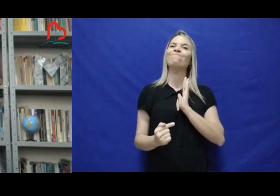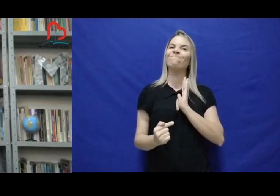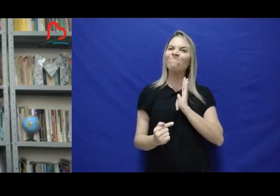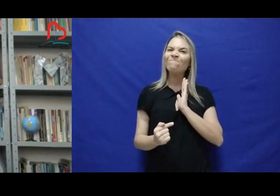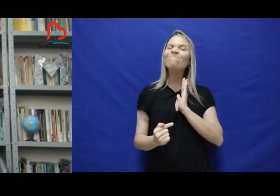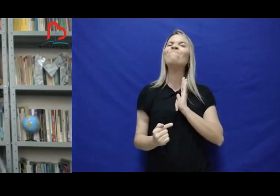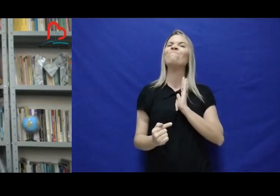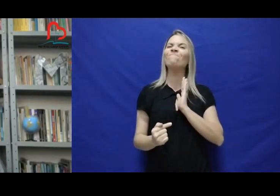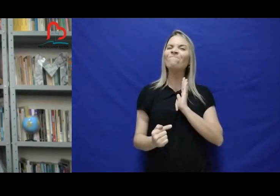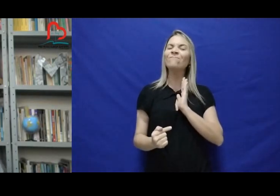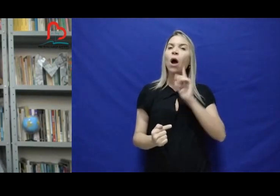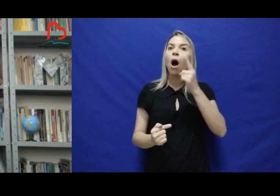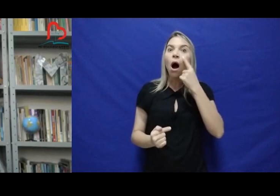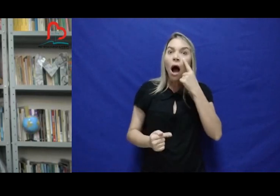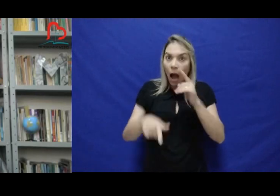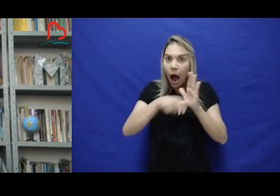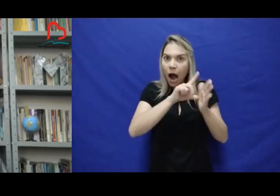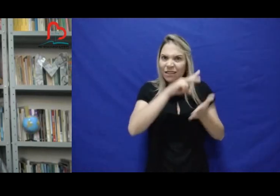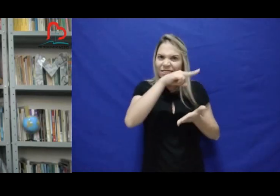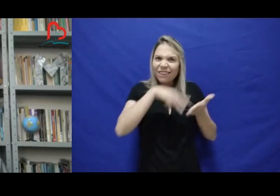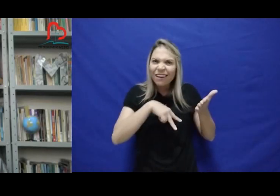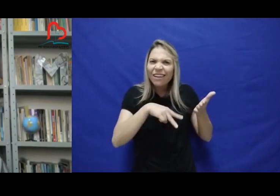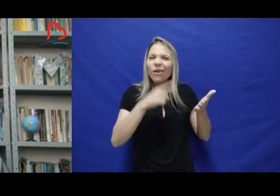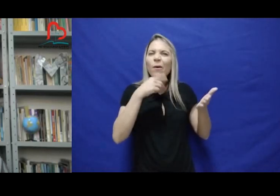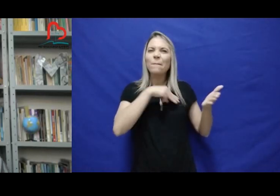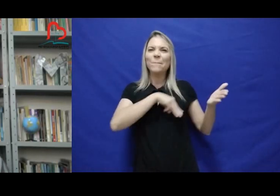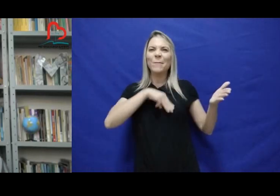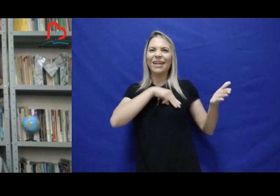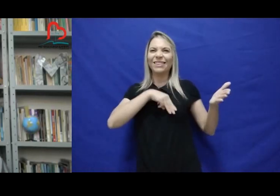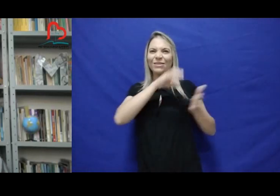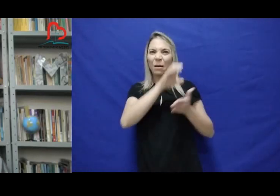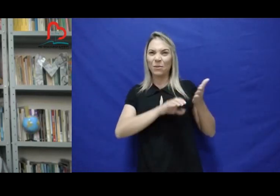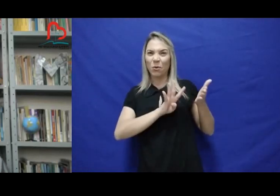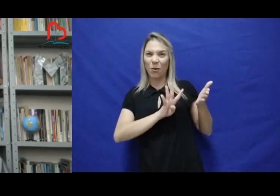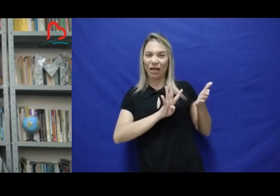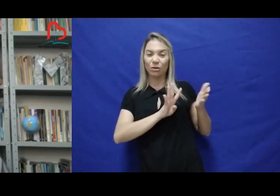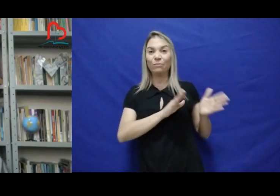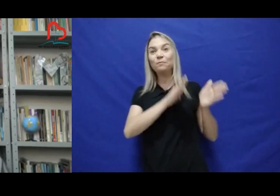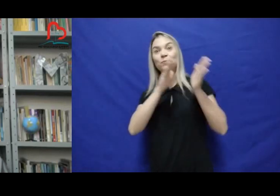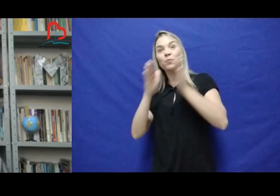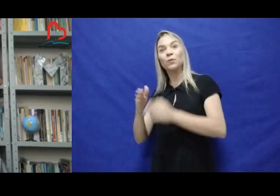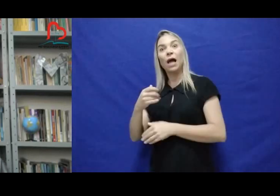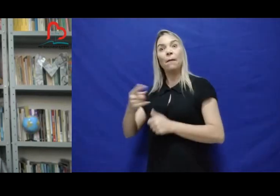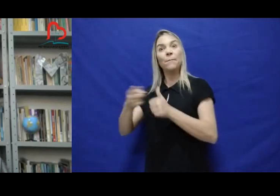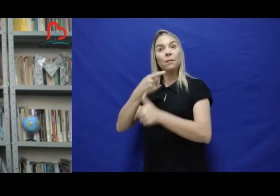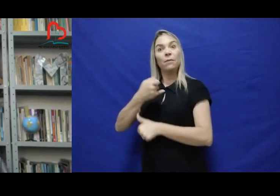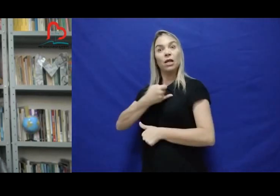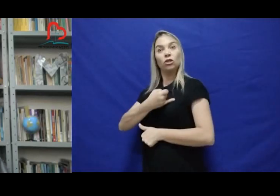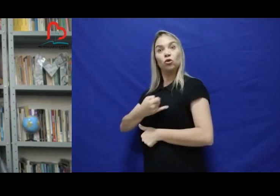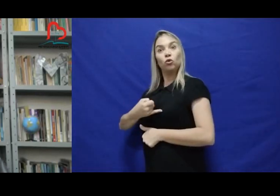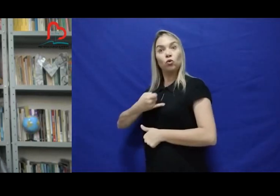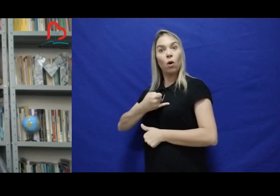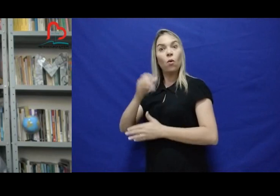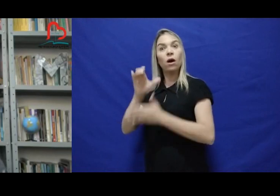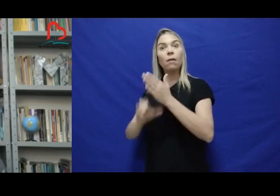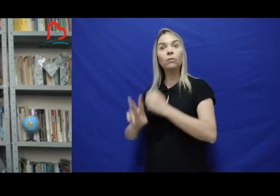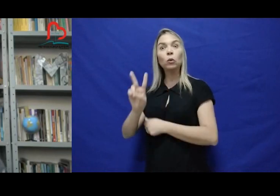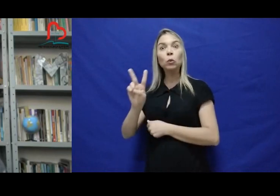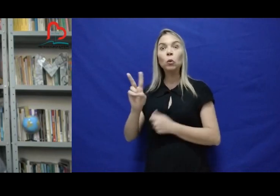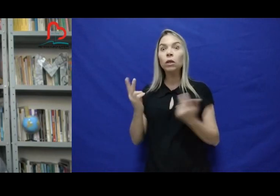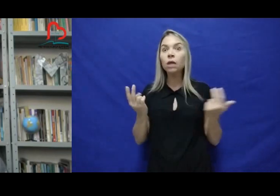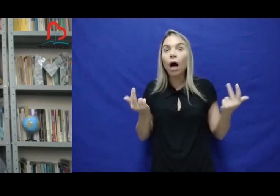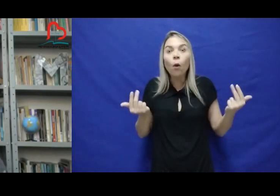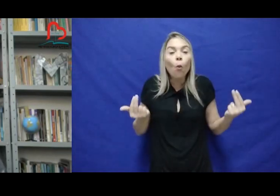a 17, e veja se os dois textos, o lido em Mateus capítulo 4, 1 a 11, e esse de 1 de